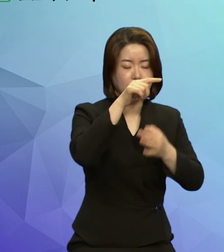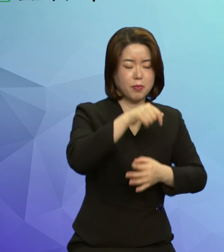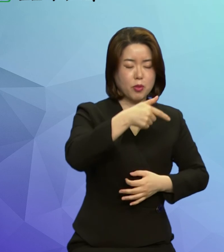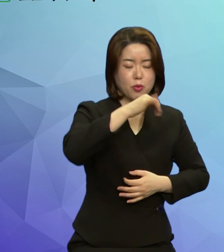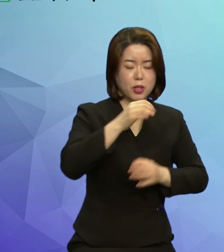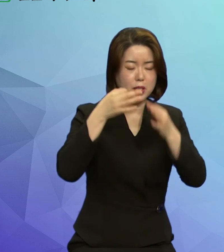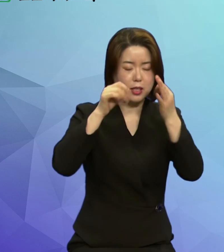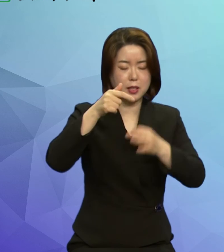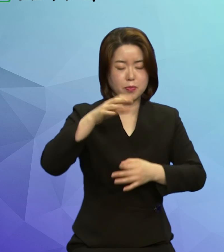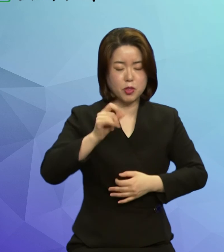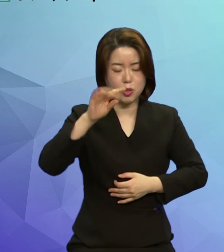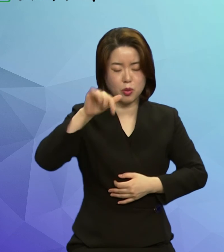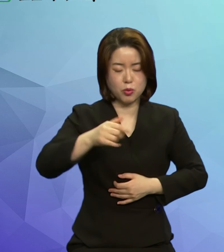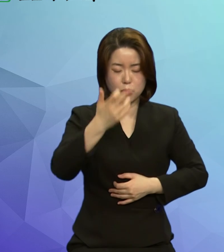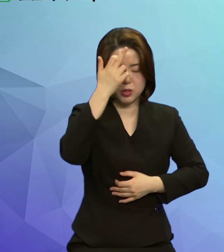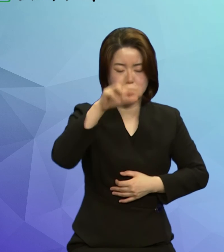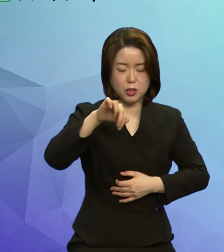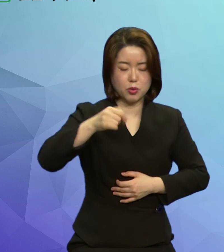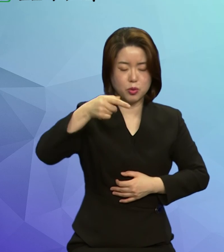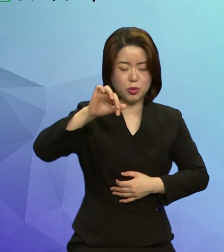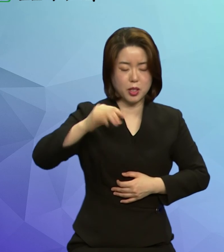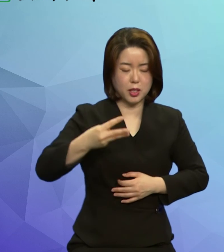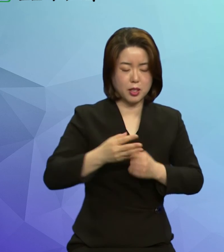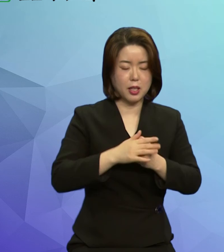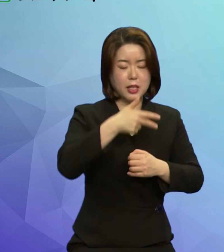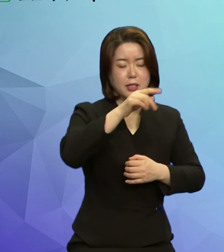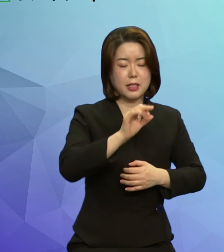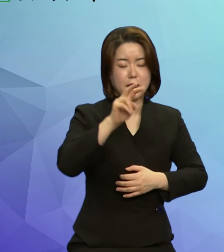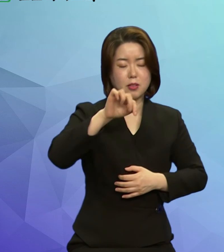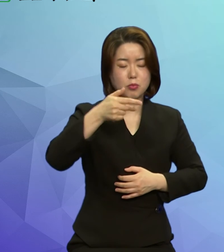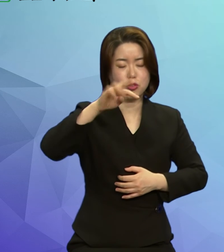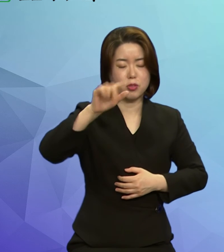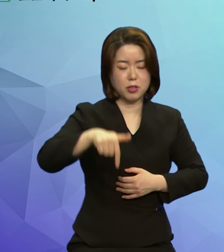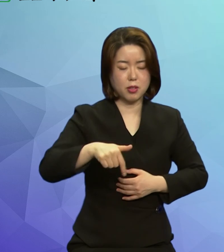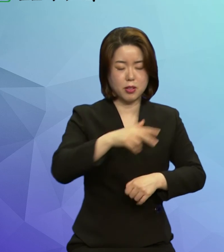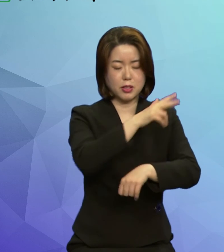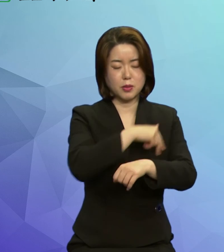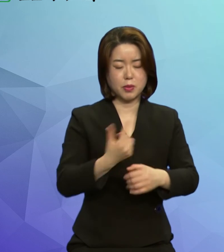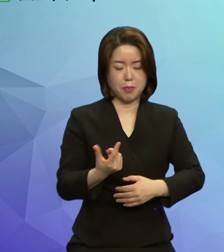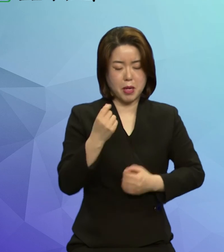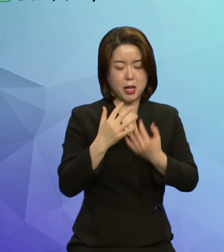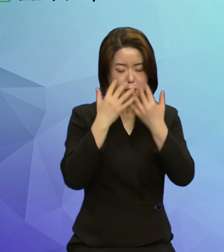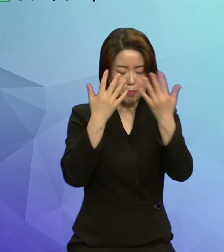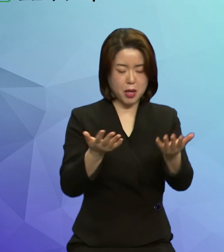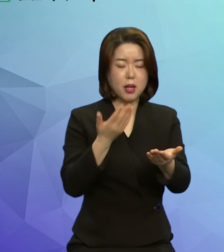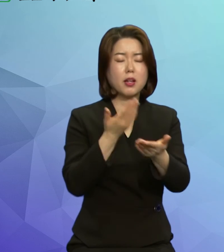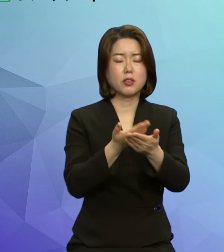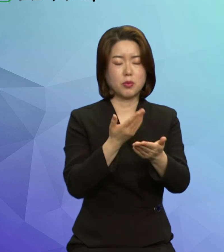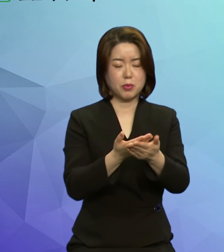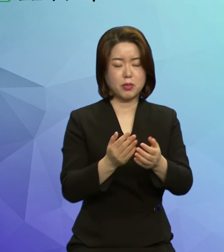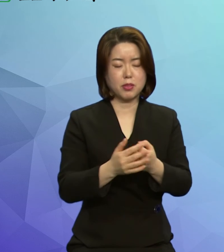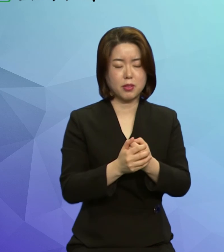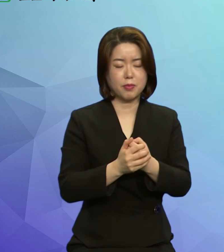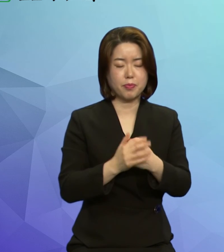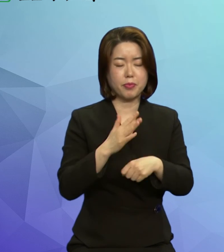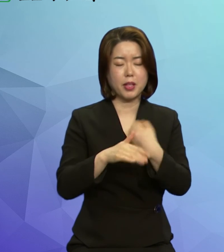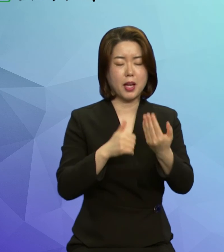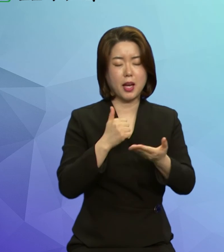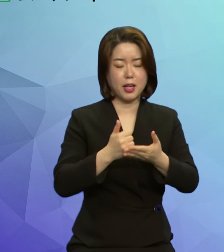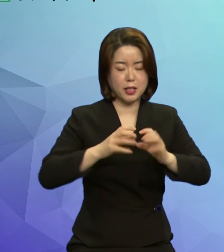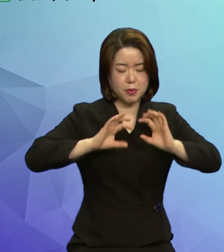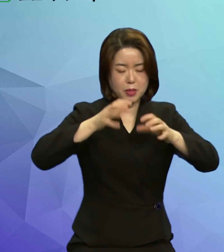목사님, 김정훈 목사님, 최충길 선교사님, 장문석 집사님 속기 석방되게 해 주소서. 하나님,